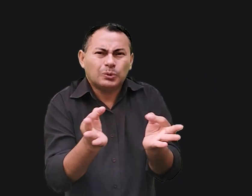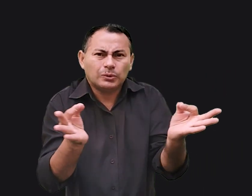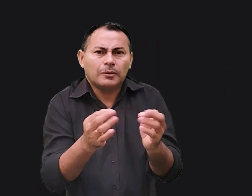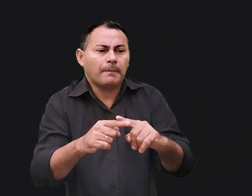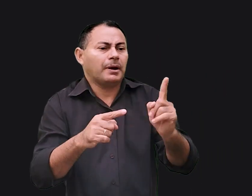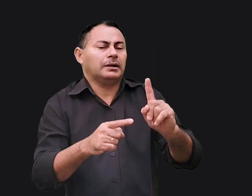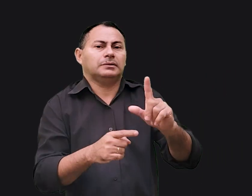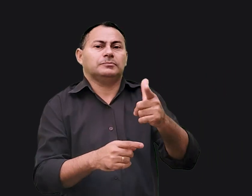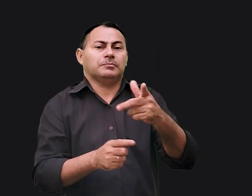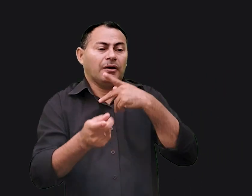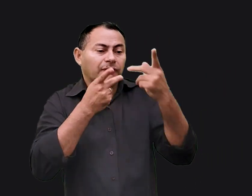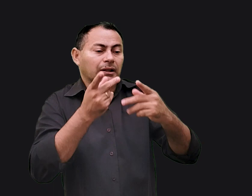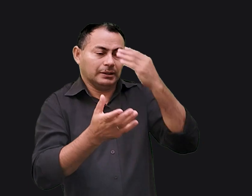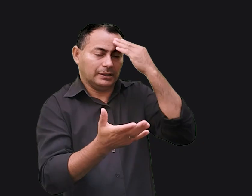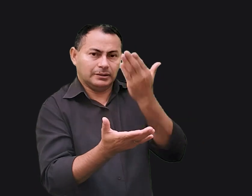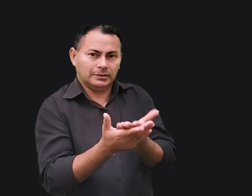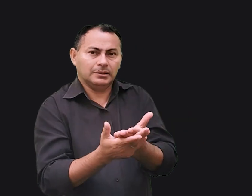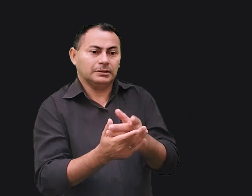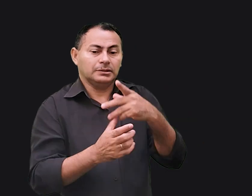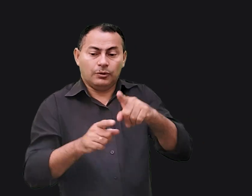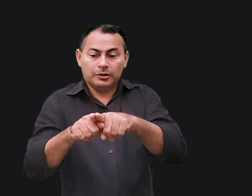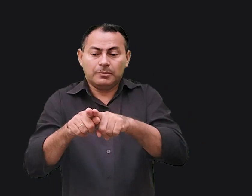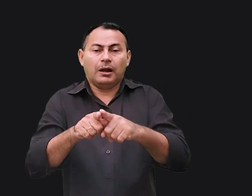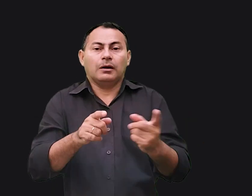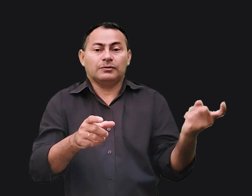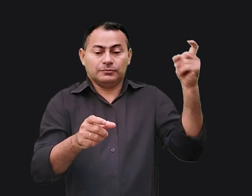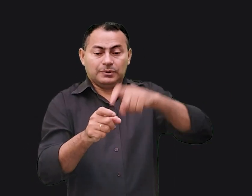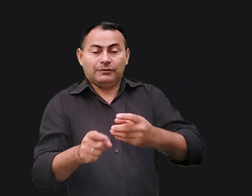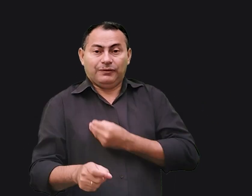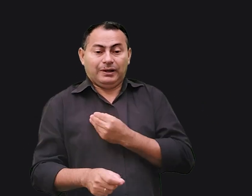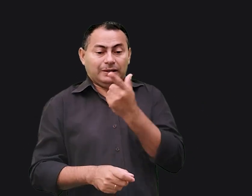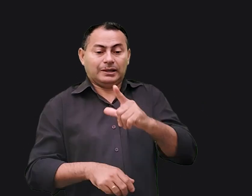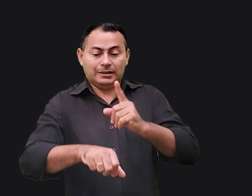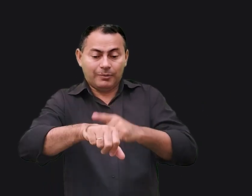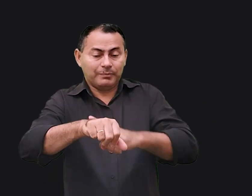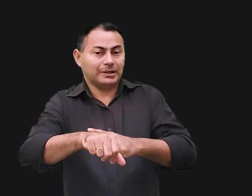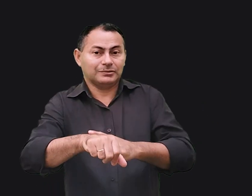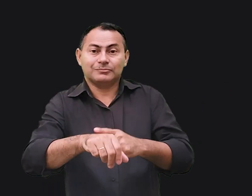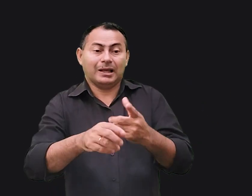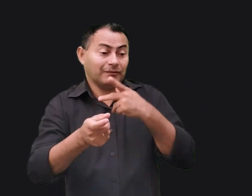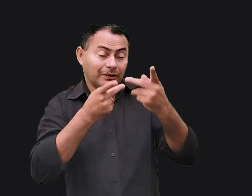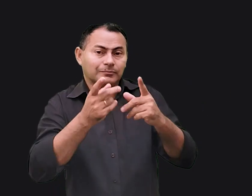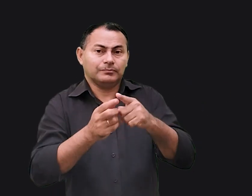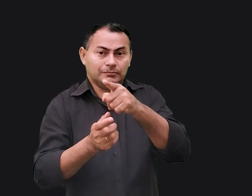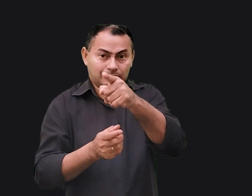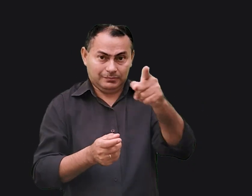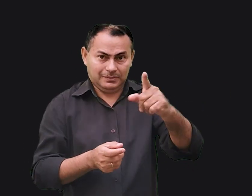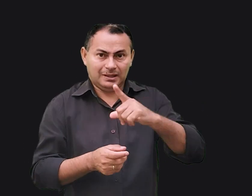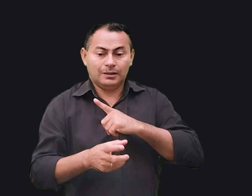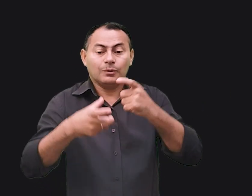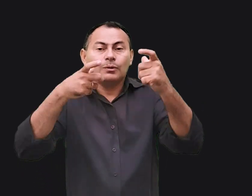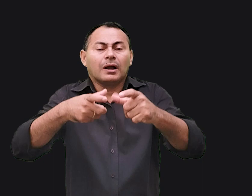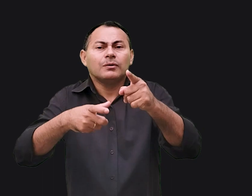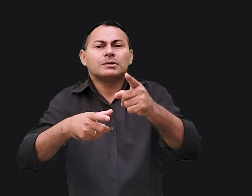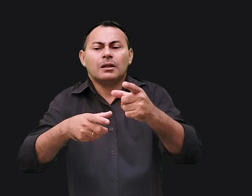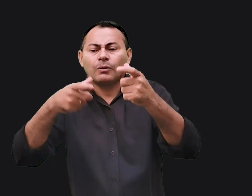direitinho, mas ela não disse que acreditava que seu irmão voltaria a viver naquele momento. Se você estivesse no lugar de